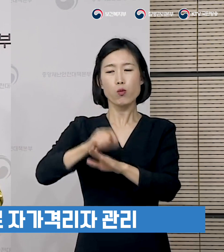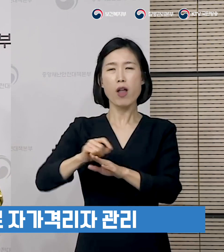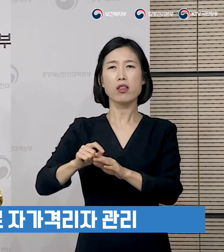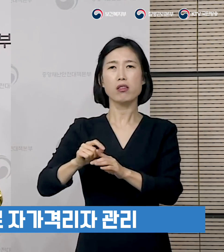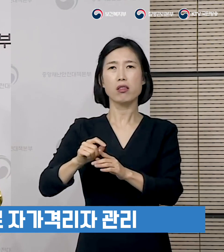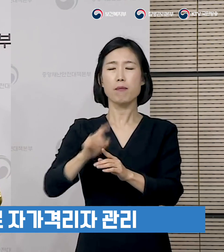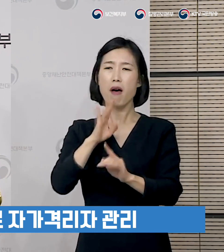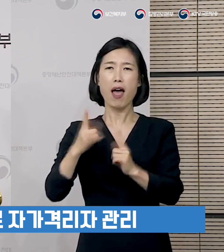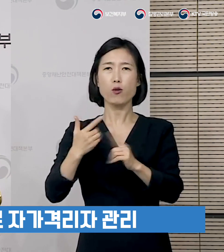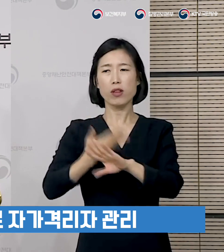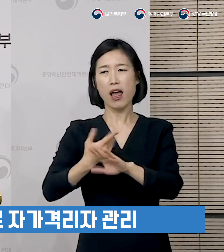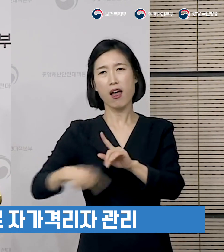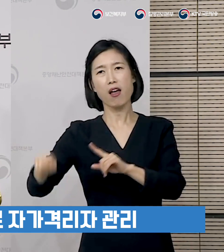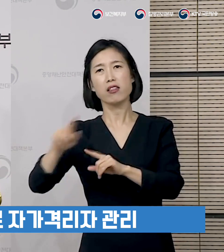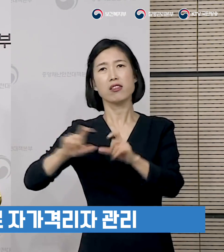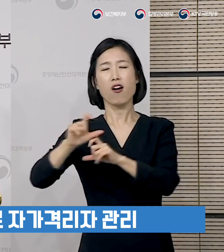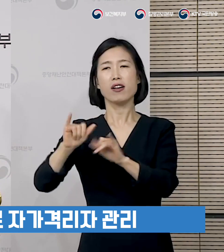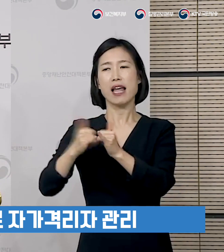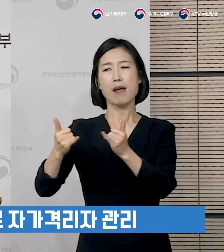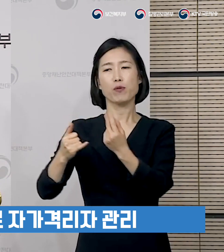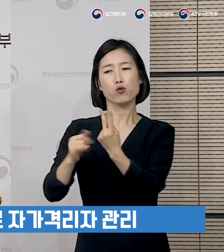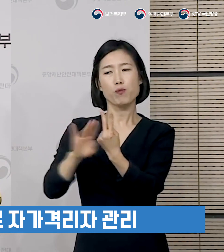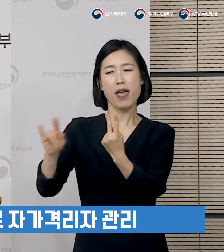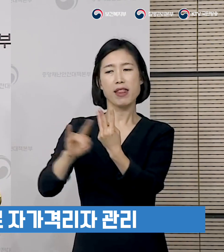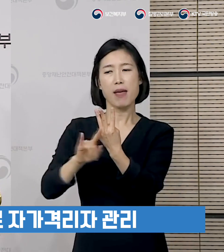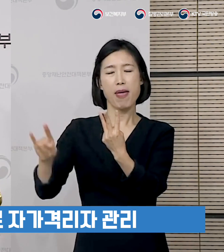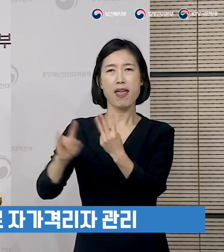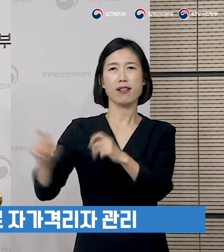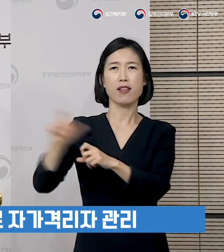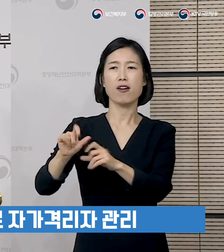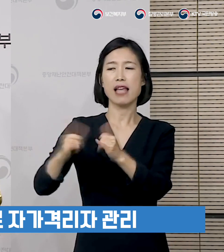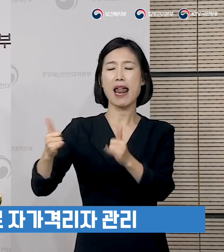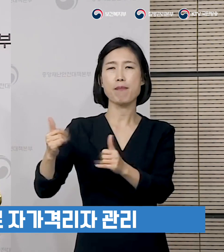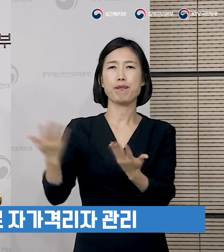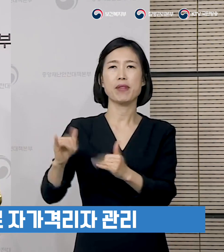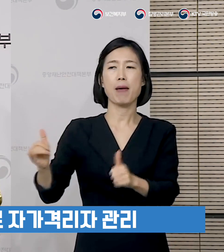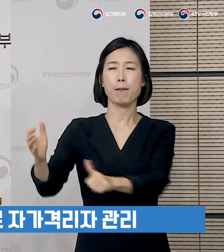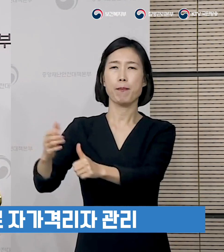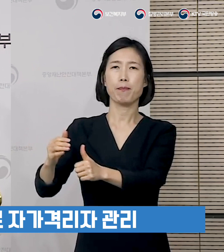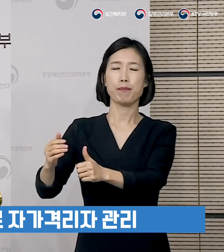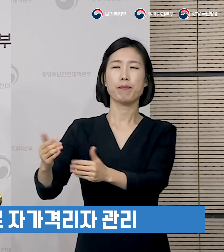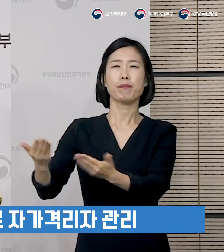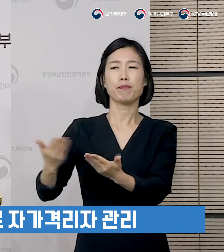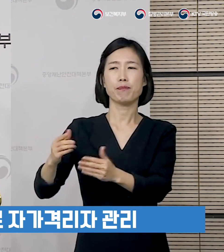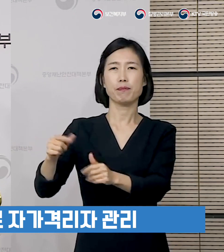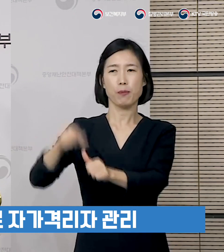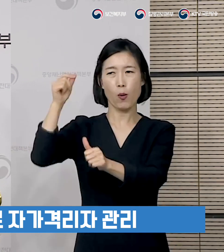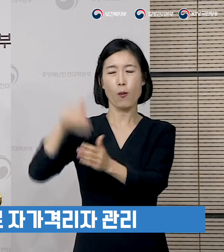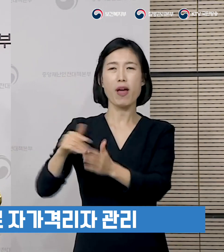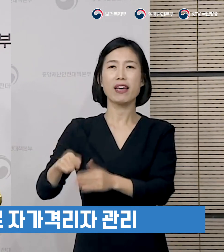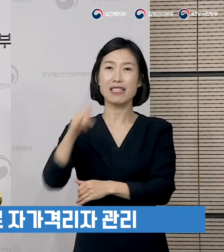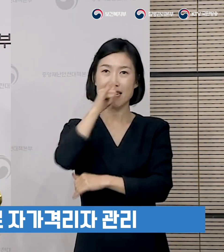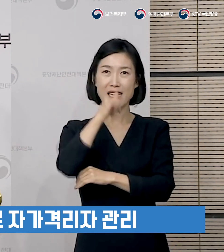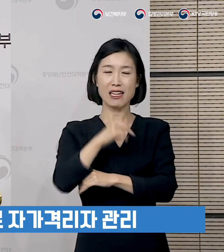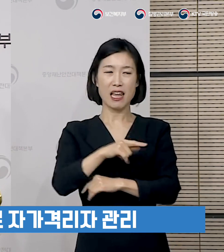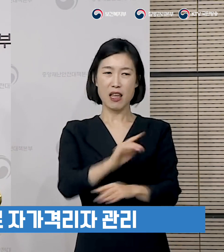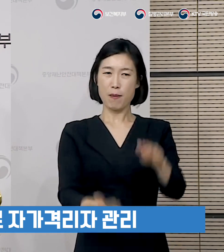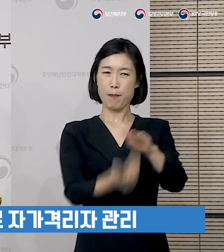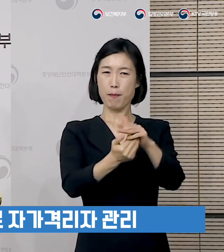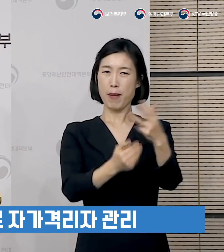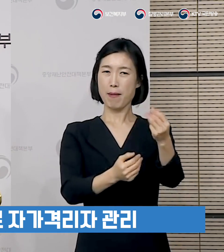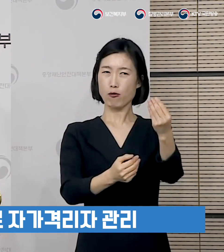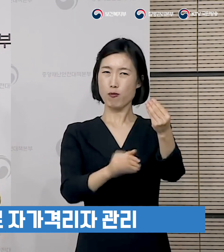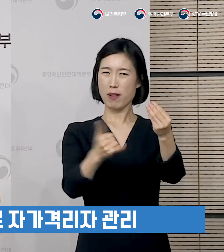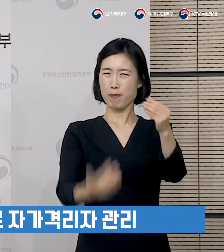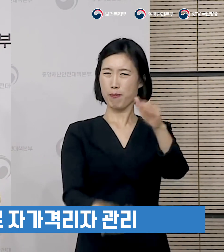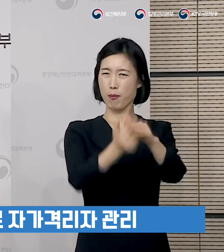이제 여유 인력들을 보통 지자체에서 2배에서 3배 정도 확보를 하고 있습니다. 그래서 그 최대치로 늘어난다고 해도